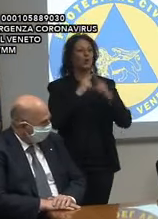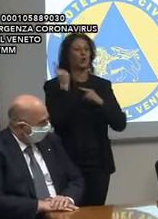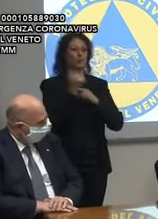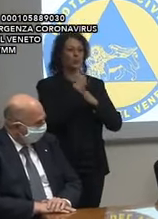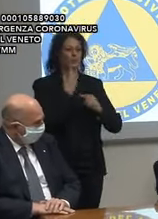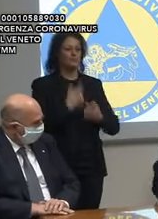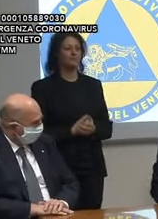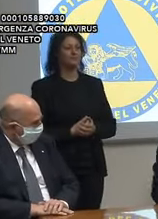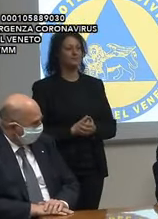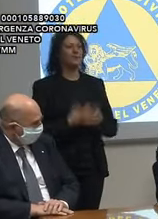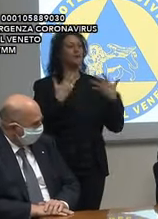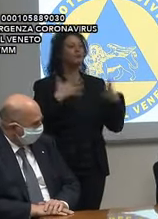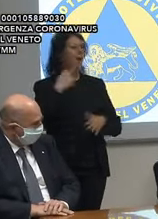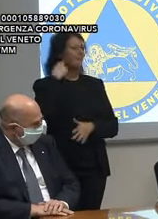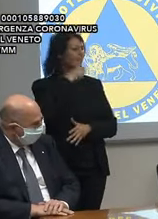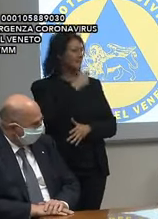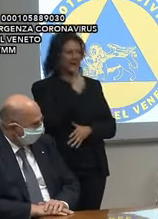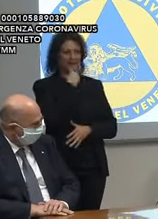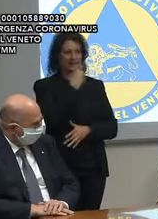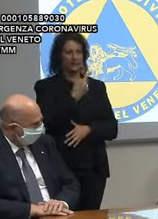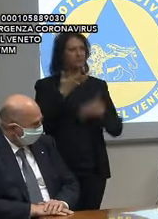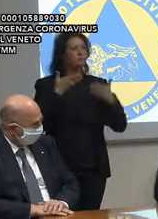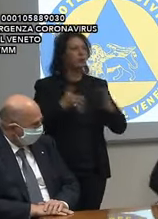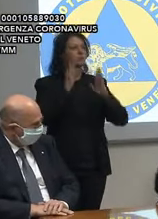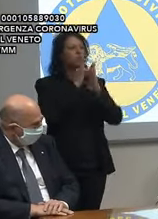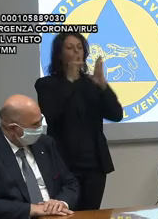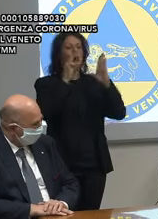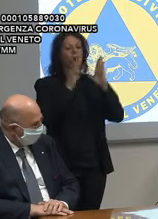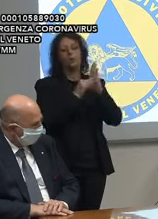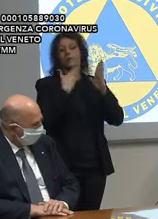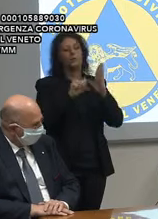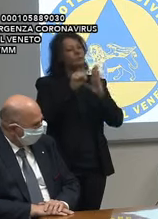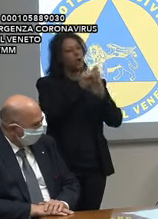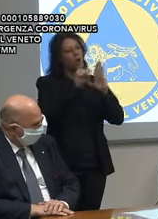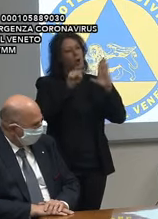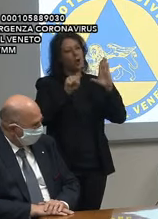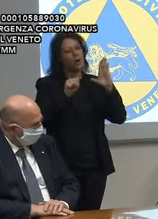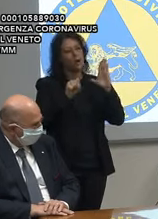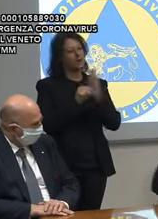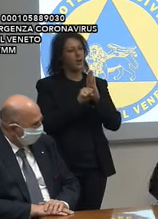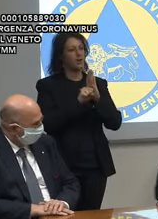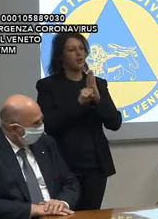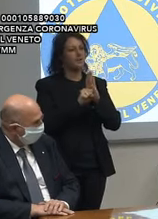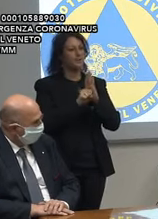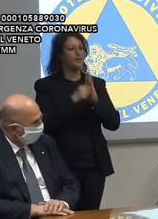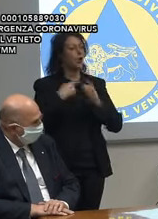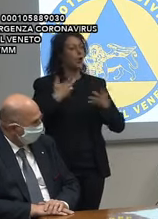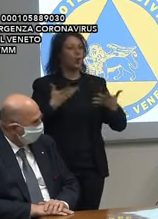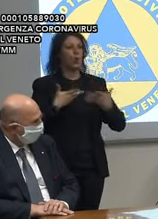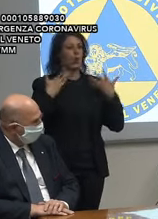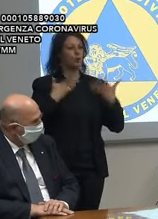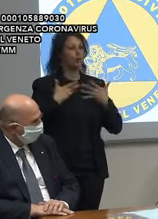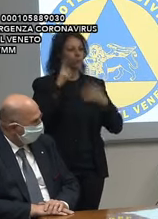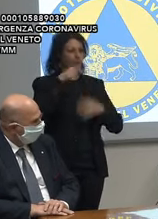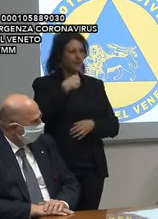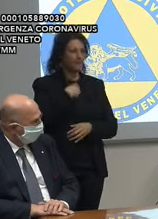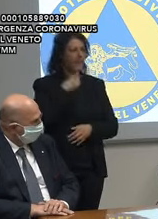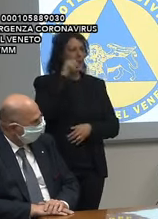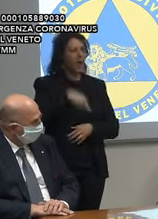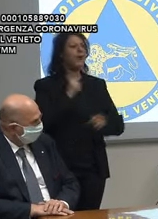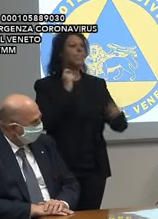il Presidente, è una giornata storica. Veramente sono molto, molto contento. Per me, per i padovani, per la mia